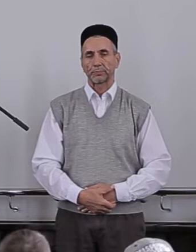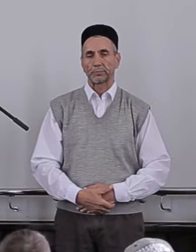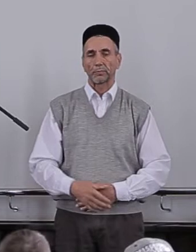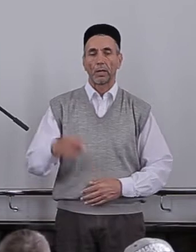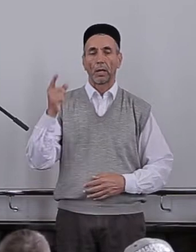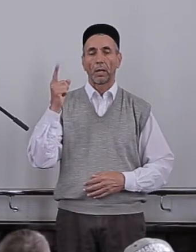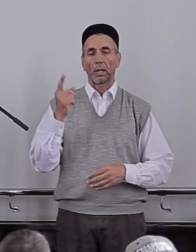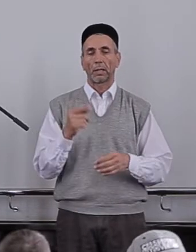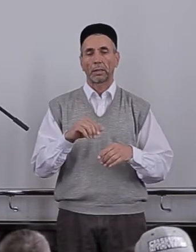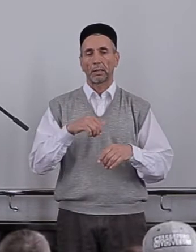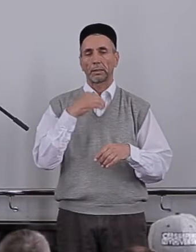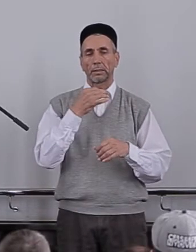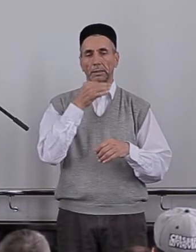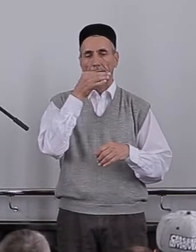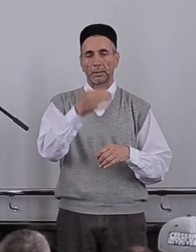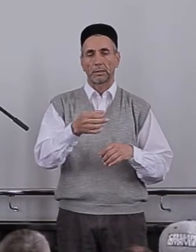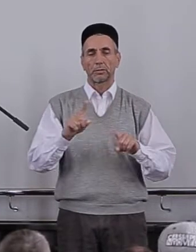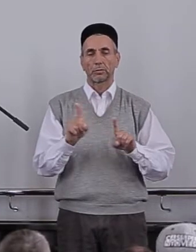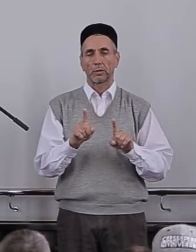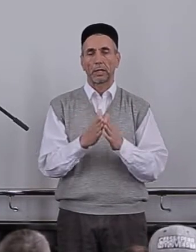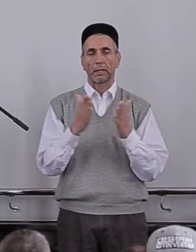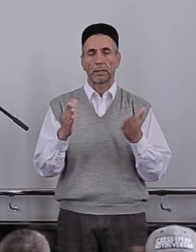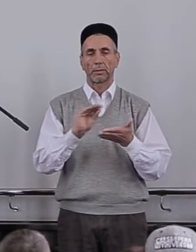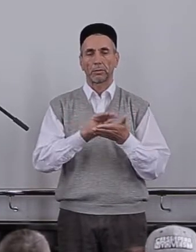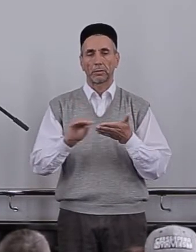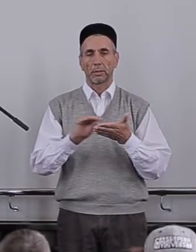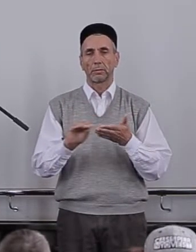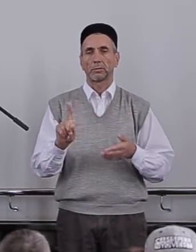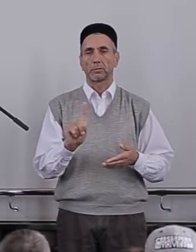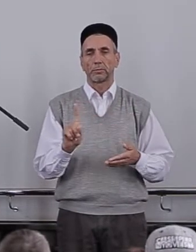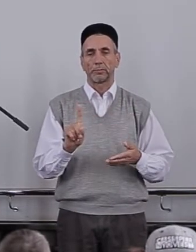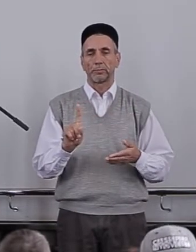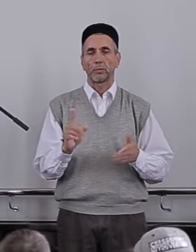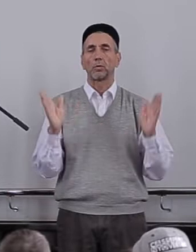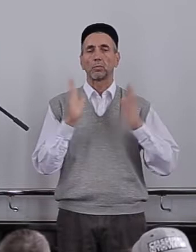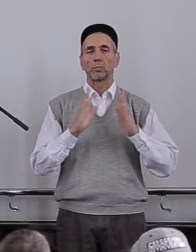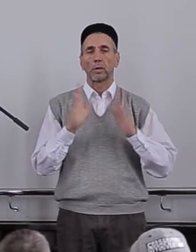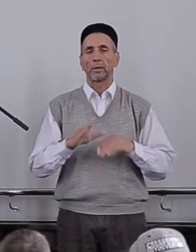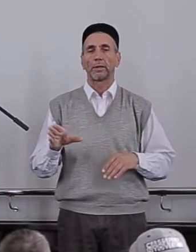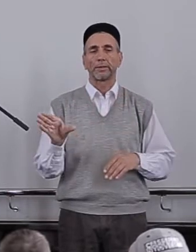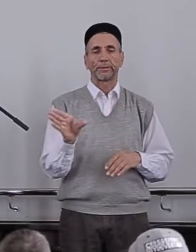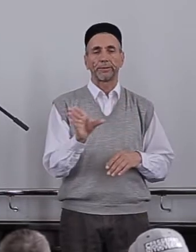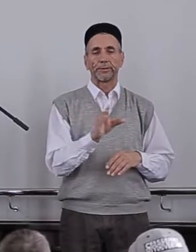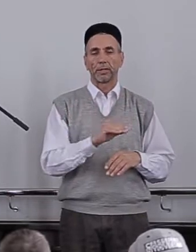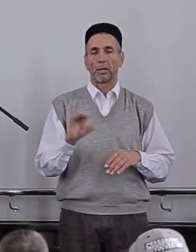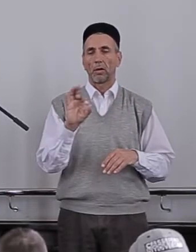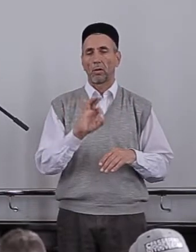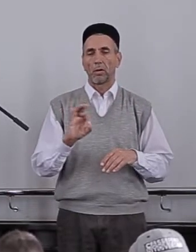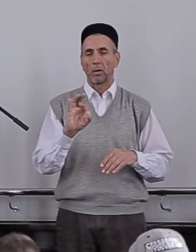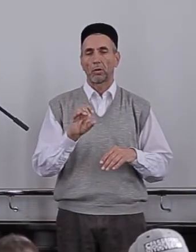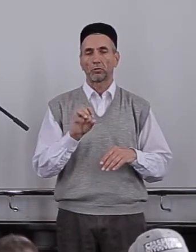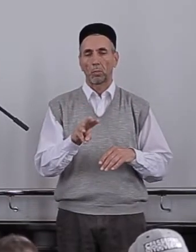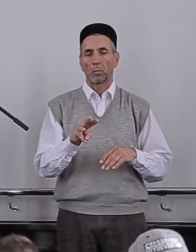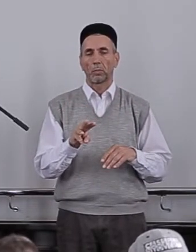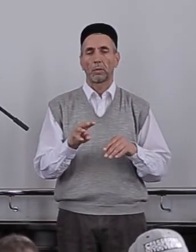Allah subhanahu ve teala Kur'an-ı Kerim'inde, Müslümanların kitabı Kur'an-ı Kerim,